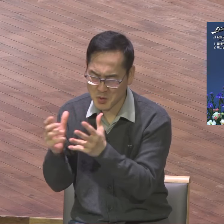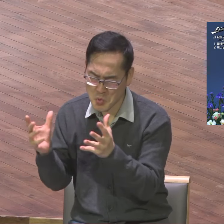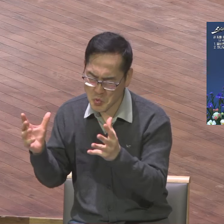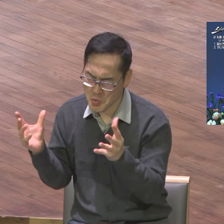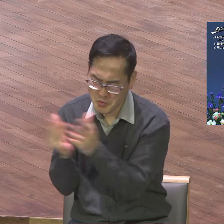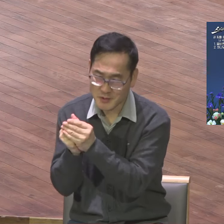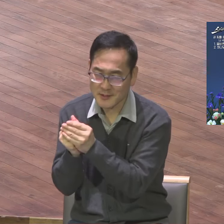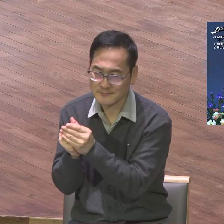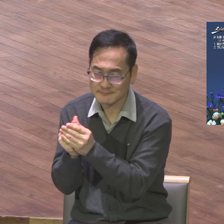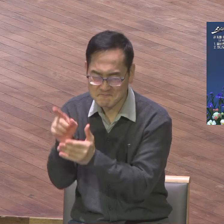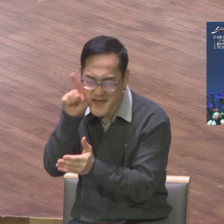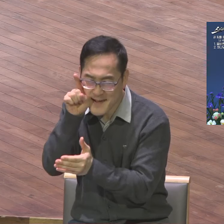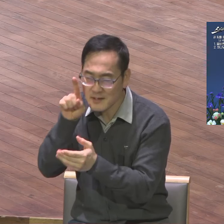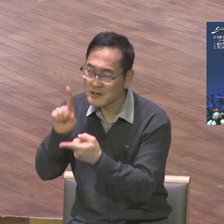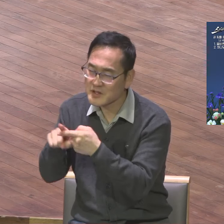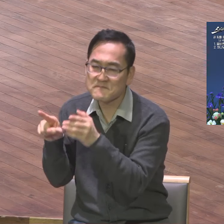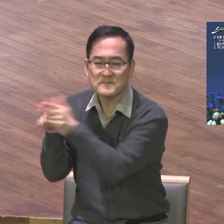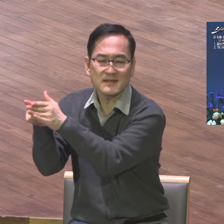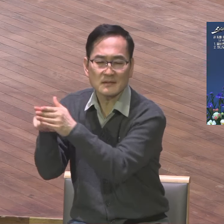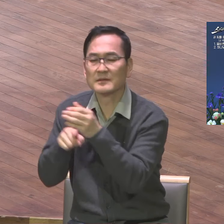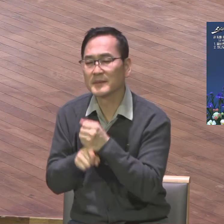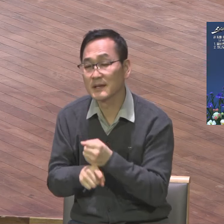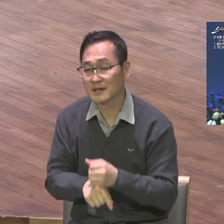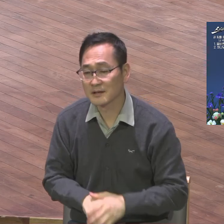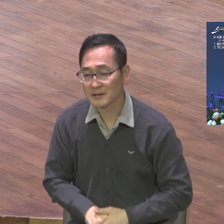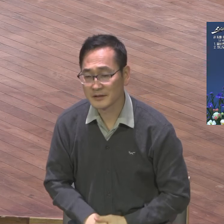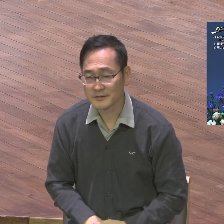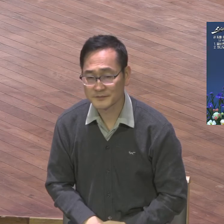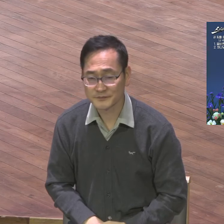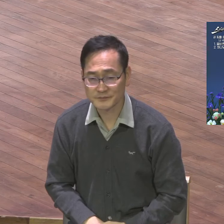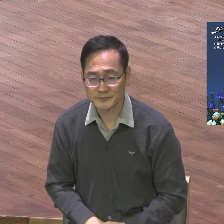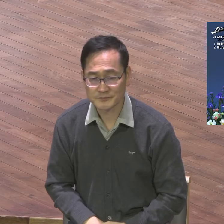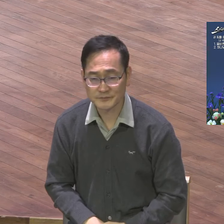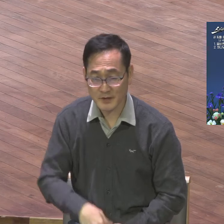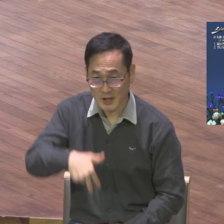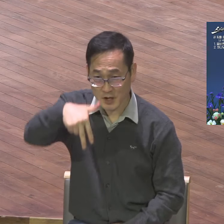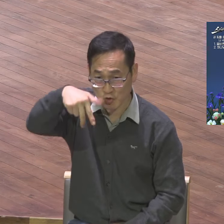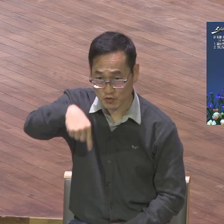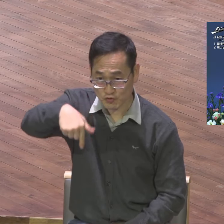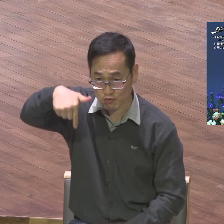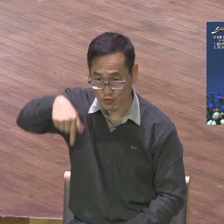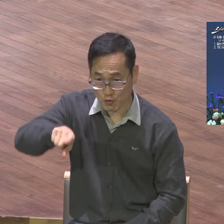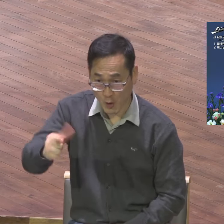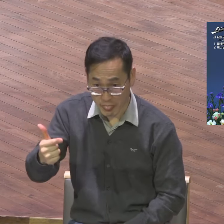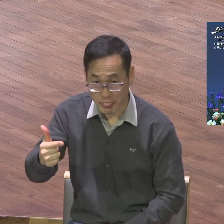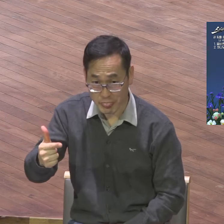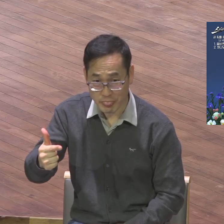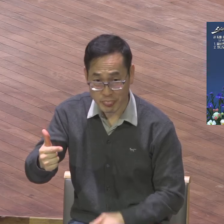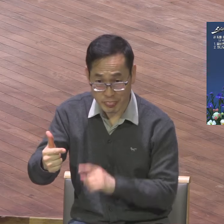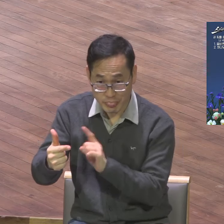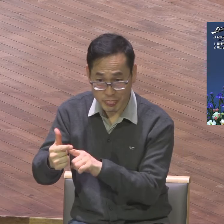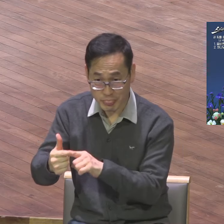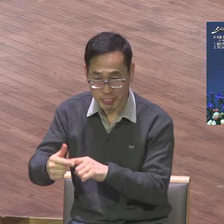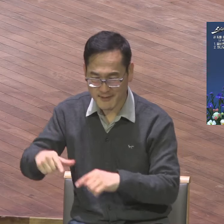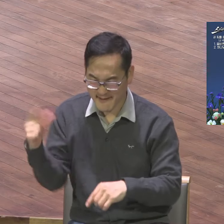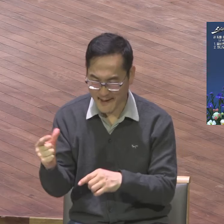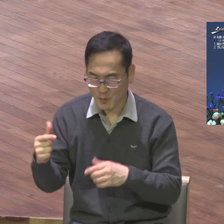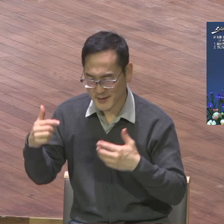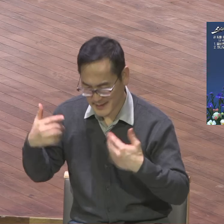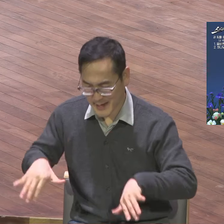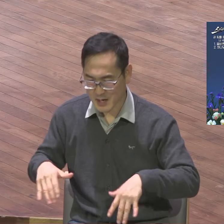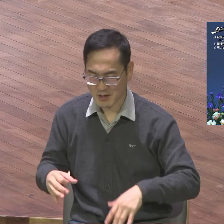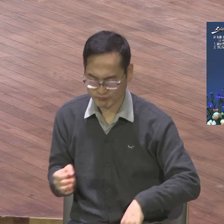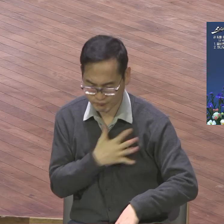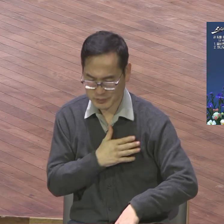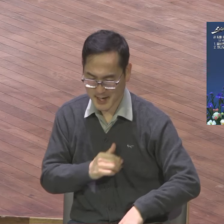온전히 믿겠다는 것입니다. 절대 주권이 뭐예요? 크게 하고 작게 하고 강하게 하고 약게 하고 부하게